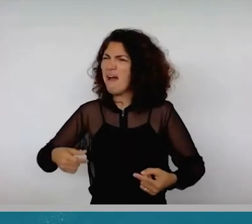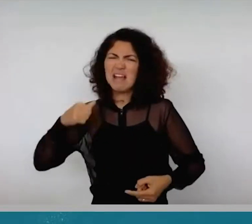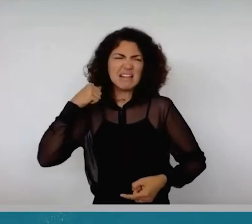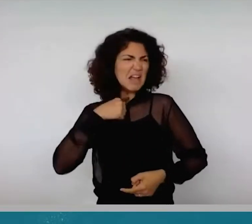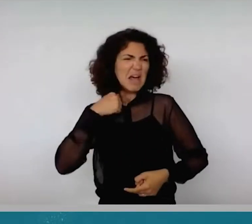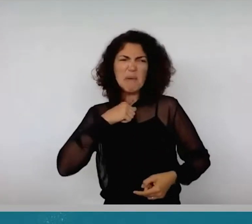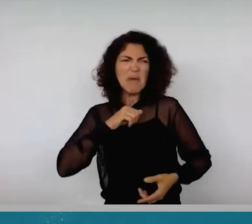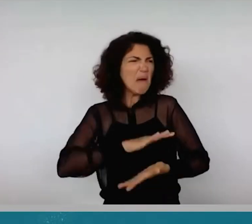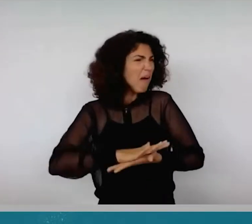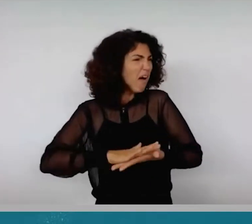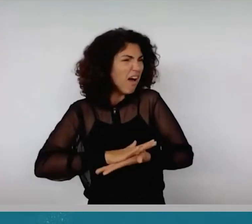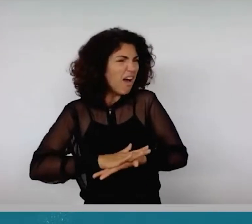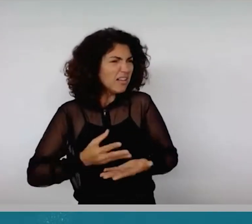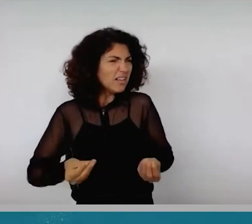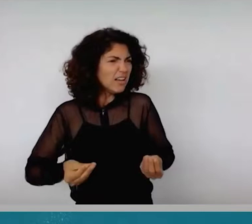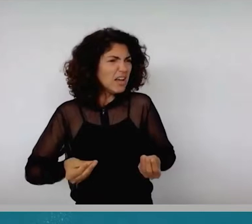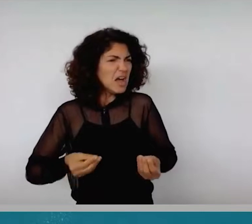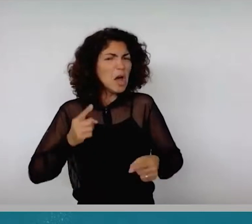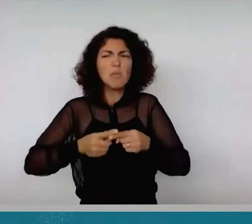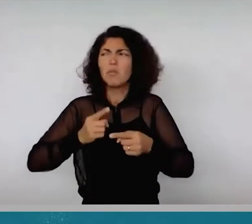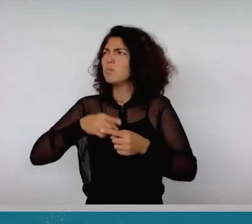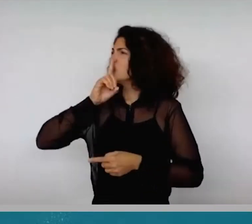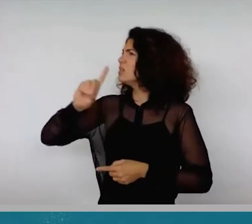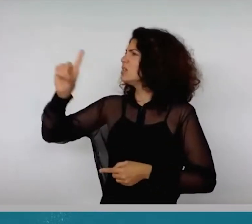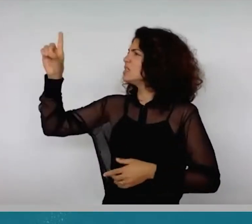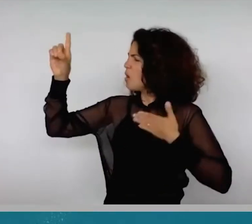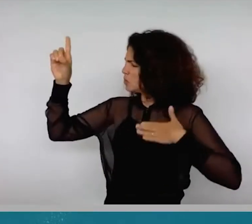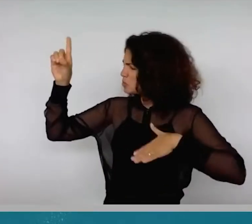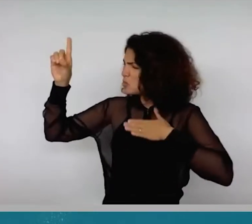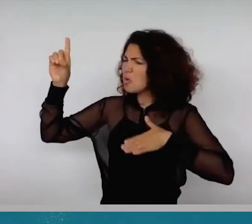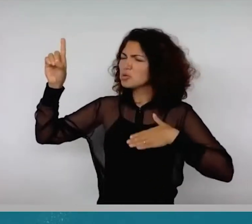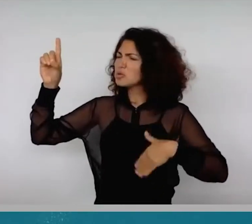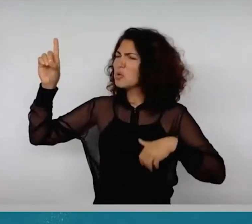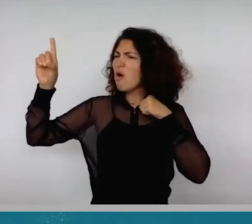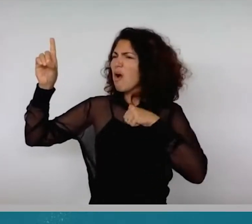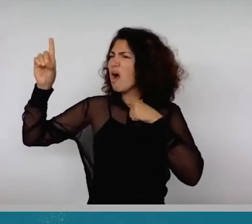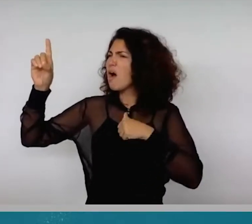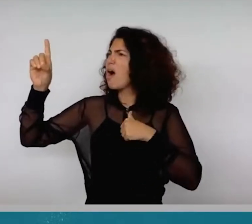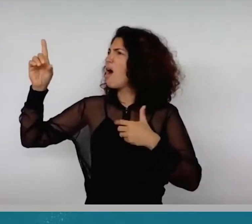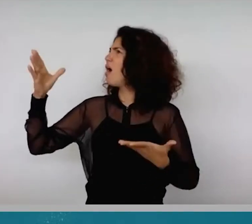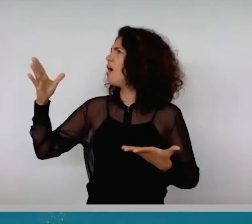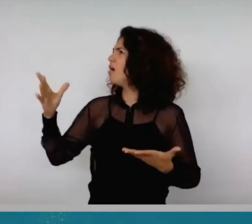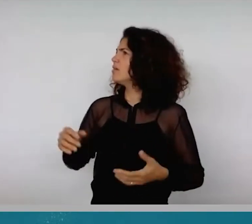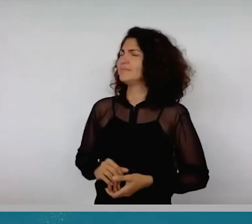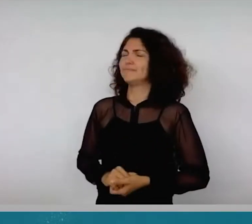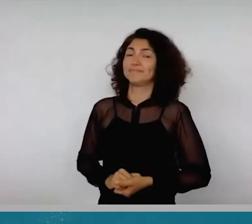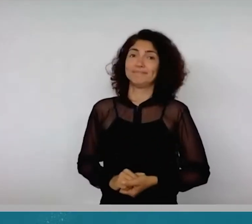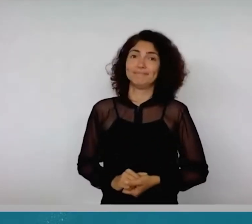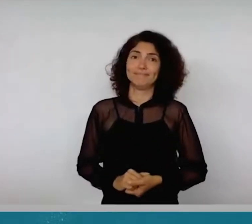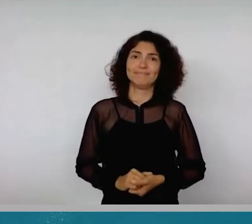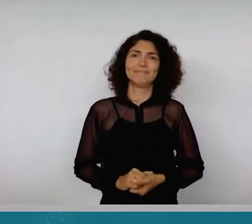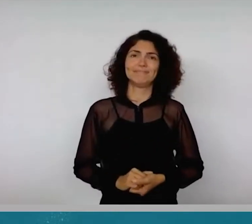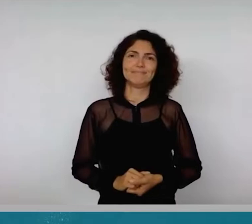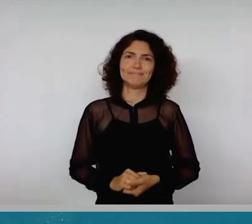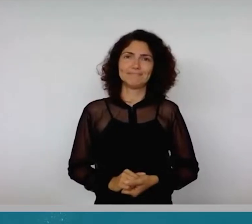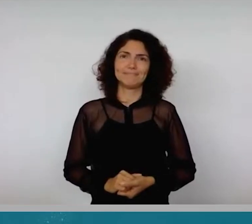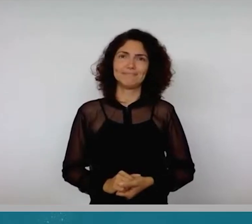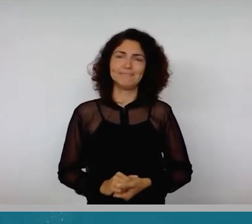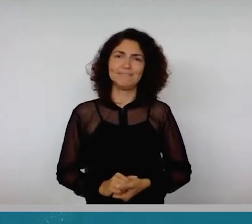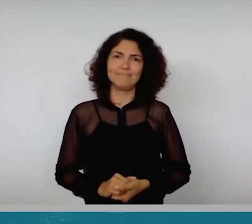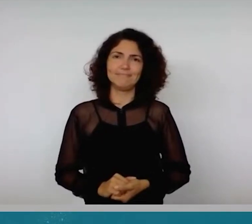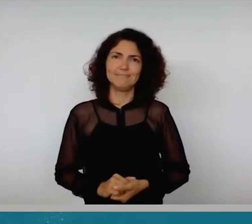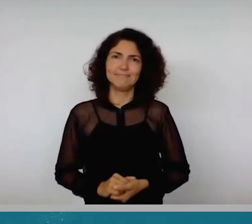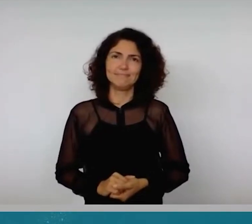só favoreceu a ele. Ou na vida espiritual, na vida da obra do Senhor, na vida da igreja, puxa, eu tenho